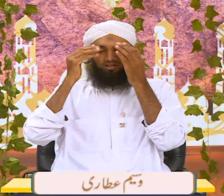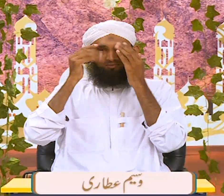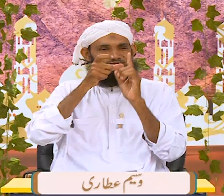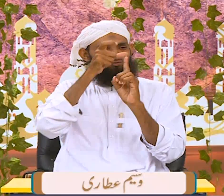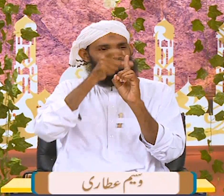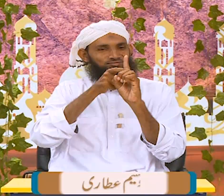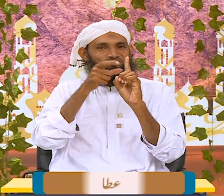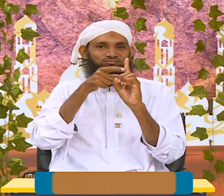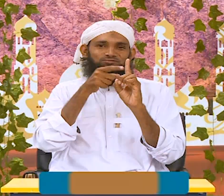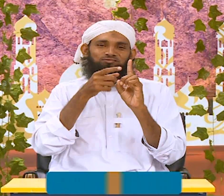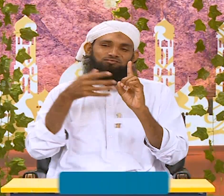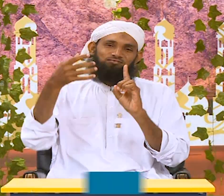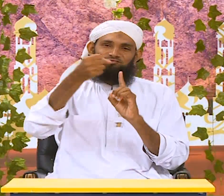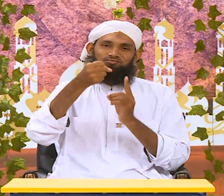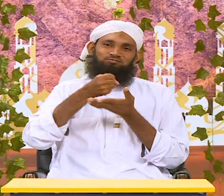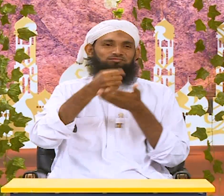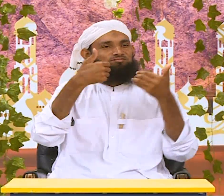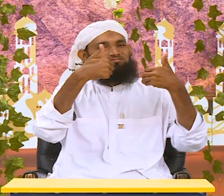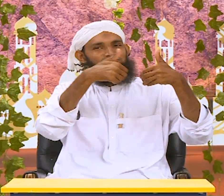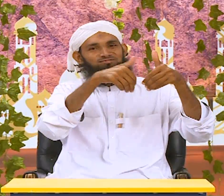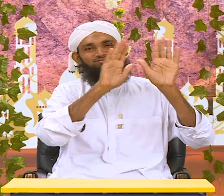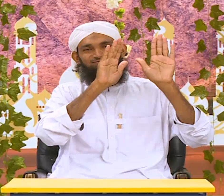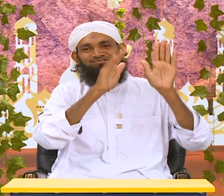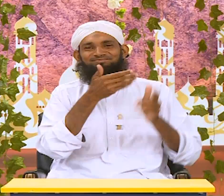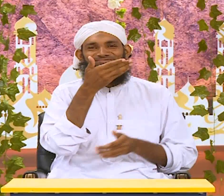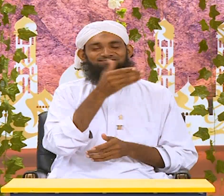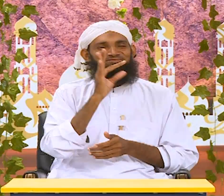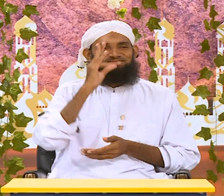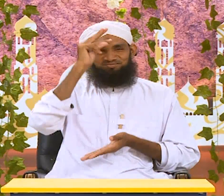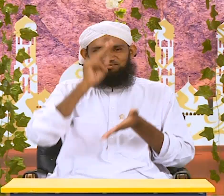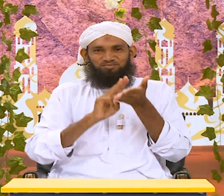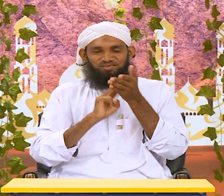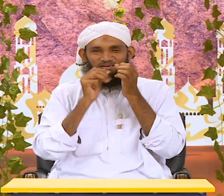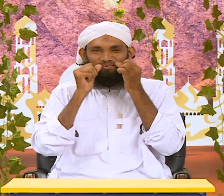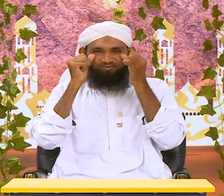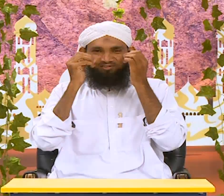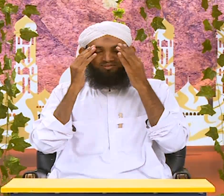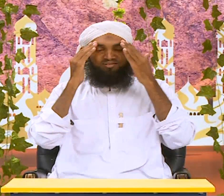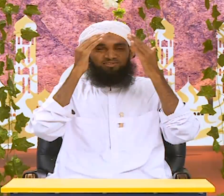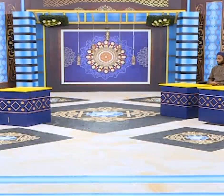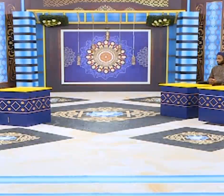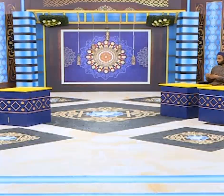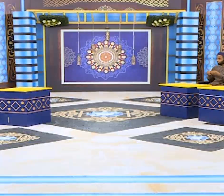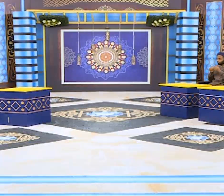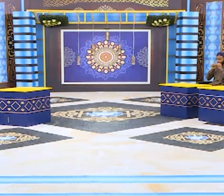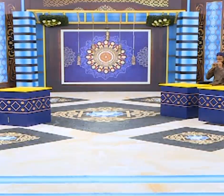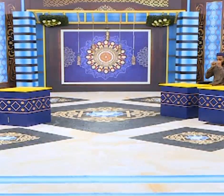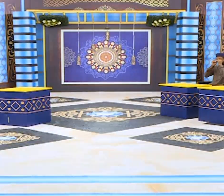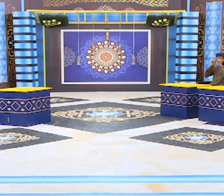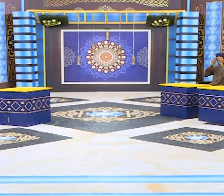وآلہ وصحبہ وسلم کے اختیار میں دیا گیا۔ اس کے باوجود ہمارے آقا و مولا مکی مدنی مصطفیٰ صلی اللہ علیہ وآلہ